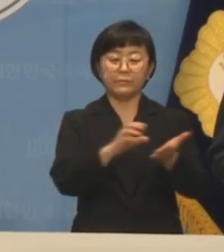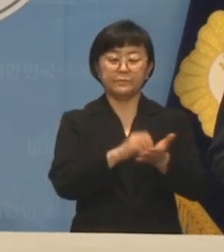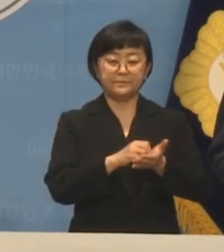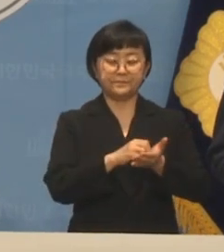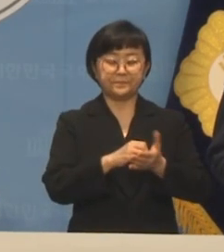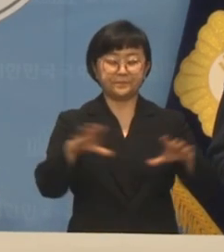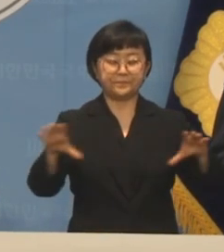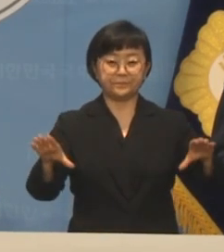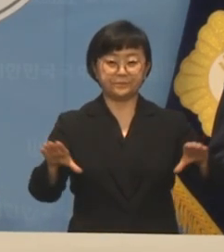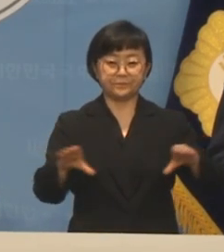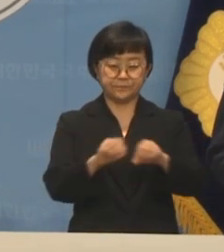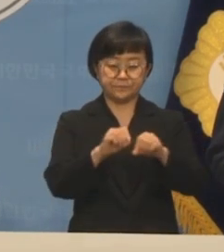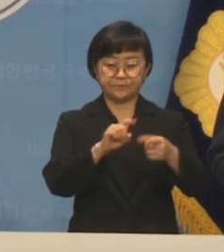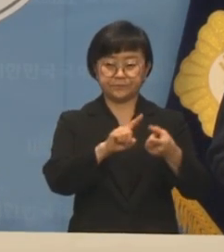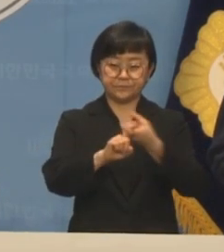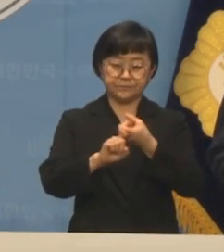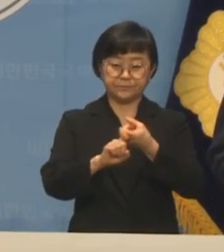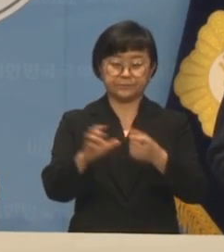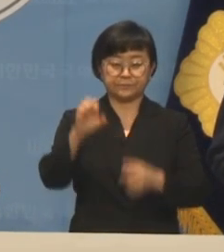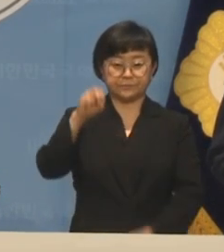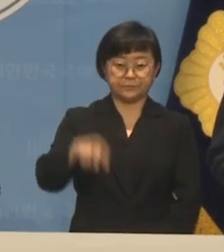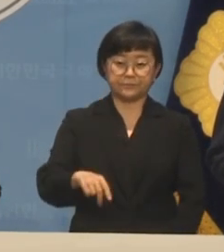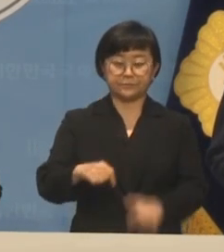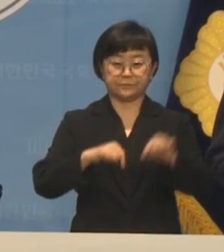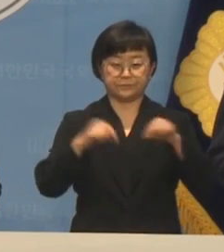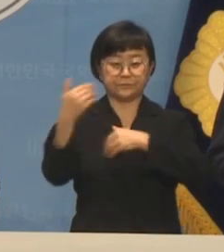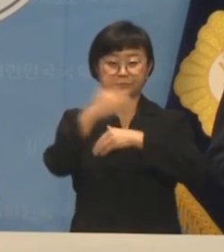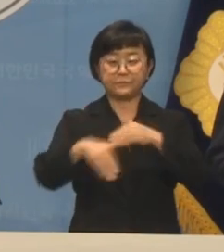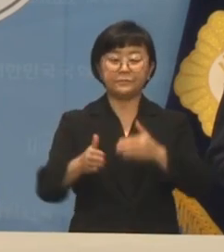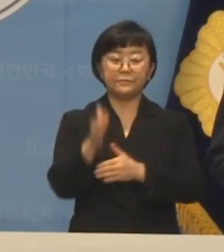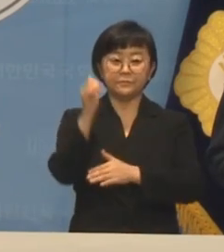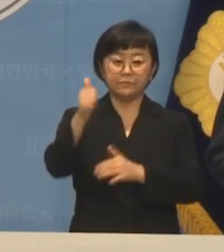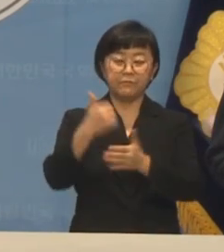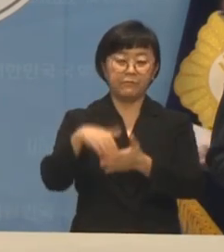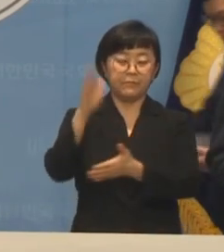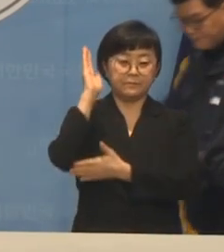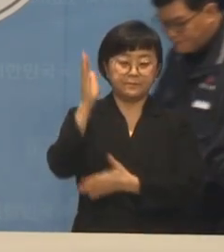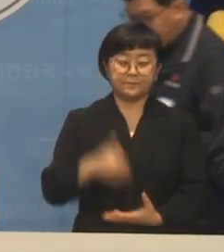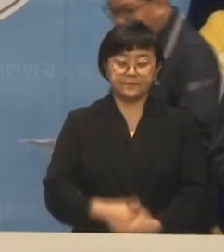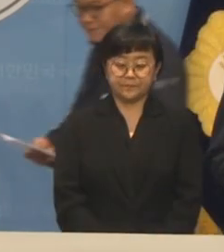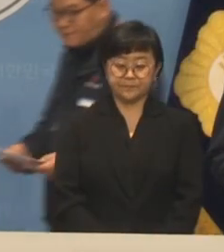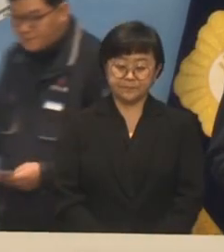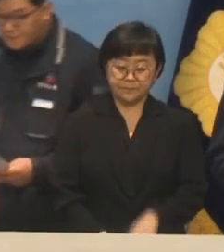한국노동조합 총연맹 유재강 정책위 본부장님께서 발언해 주시겠습니다.